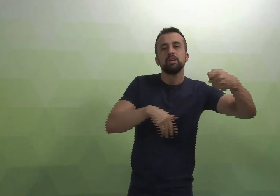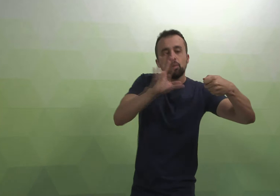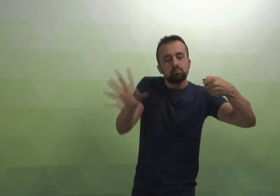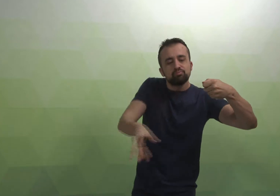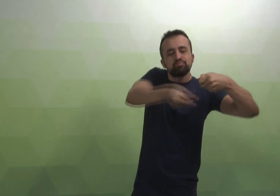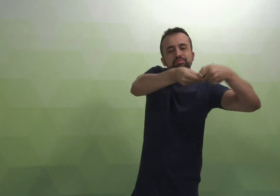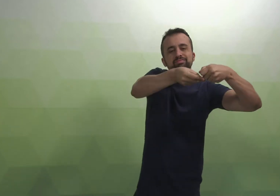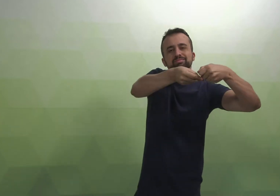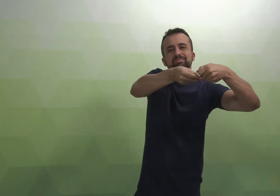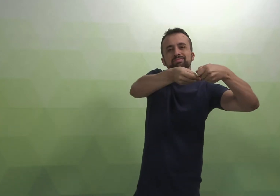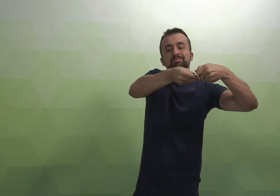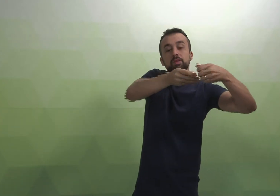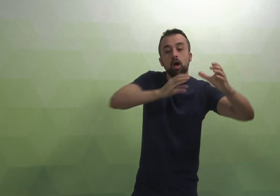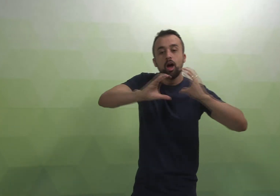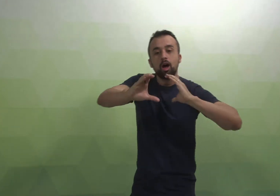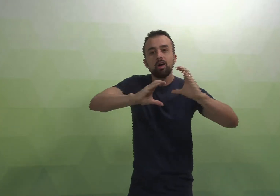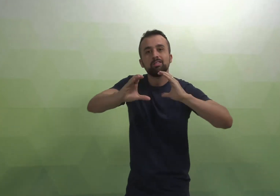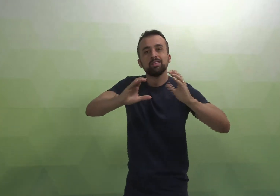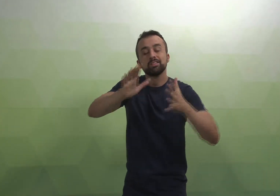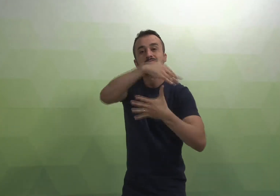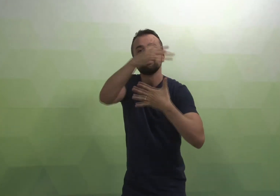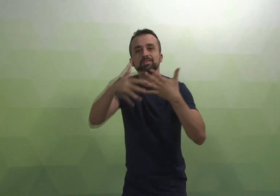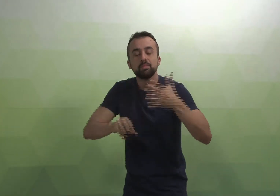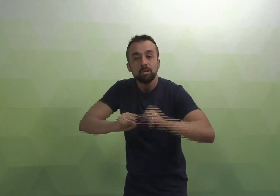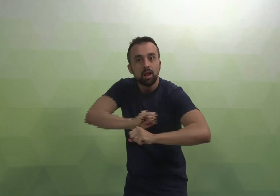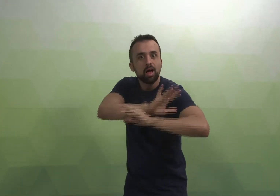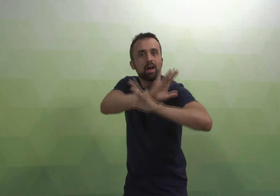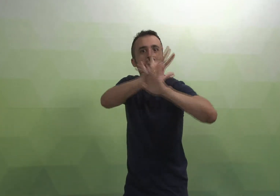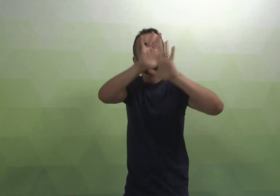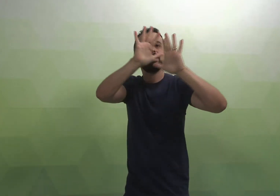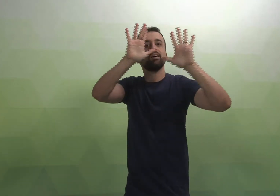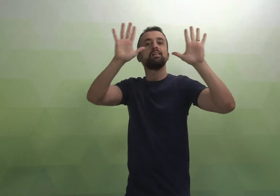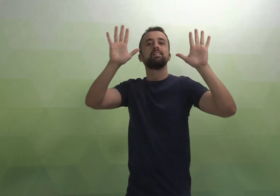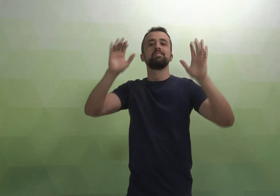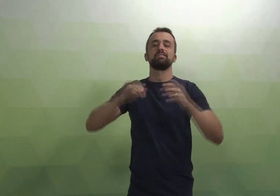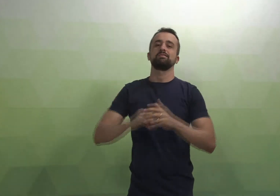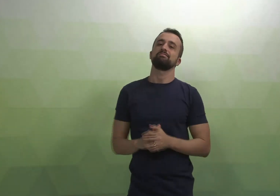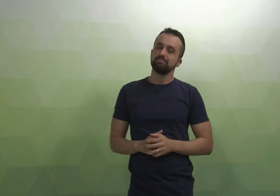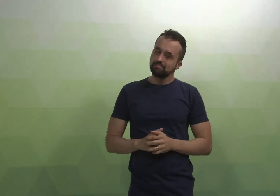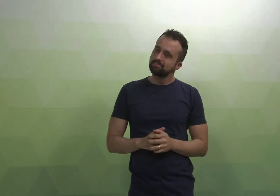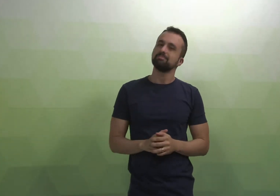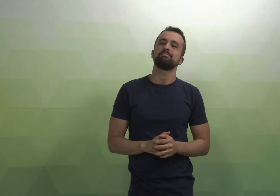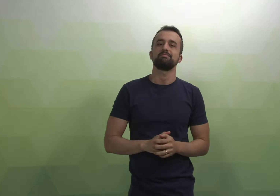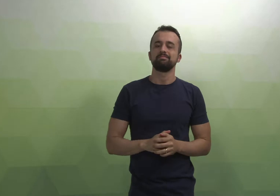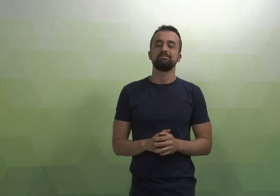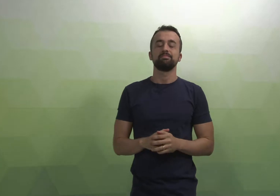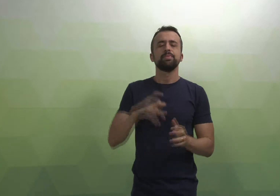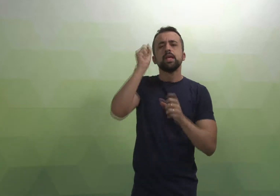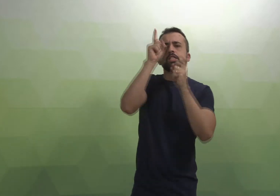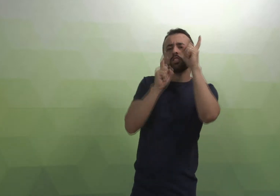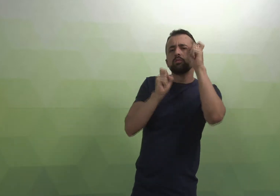São como um complemento ao sinal, tornando a comunicação em Libras ainda mais clara.